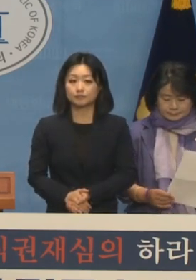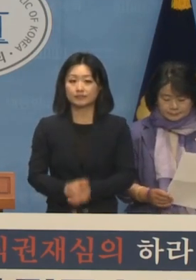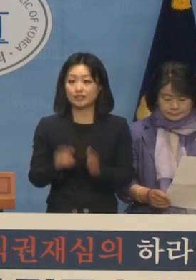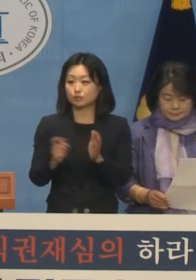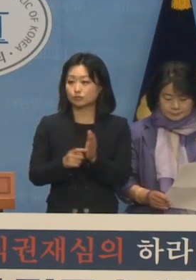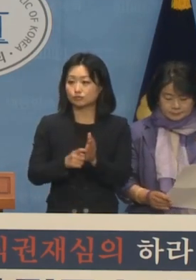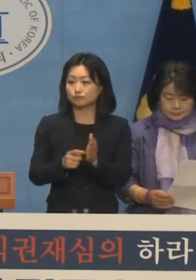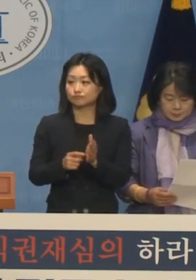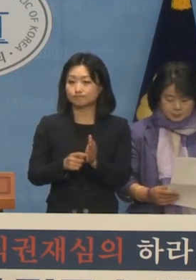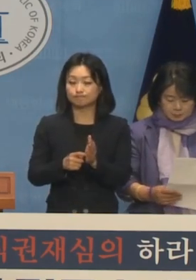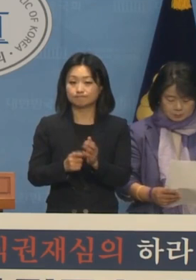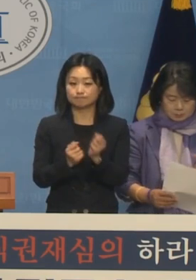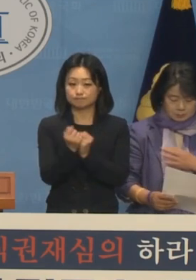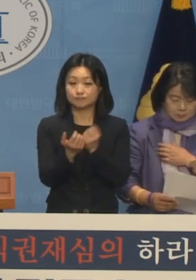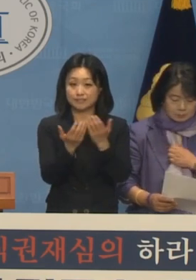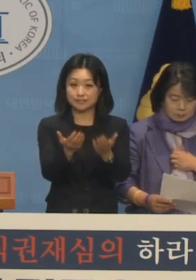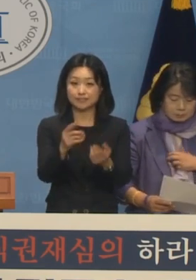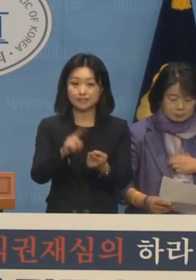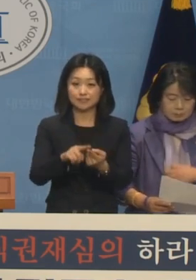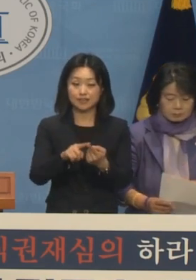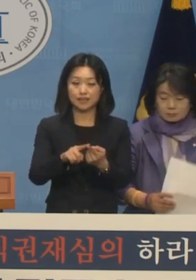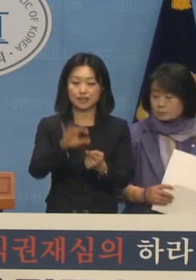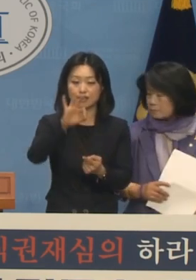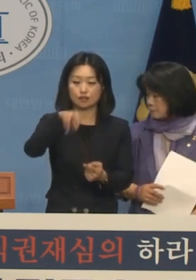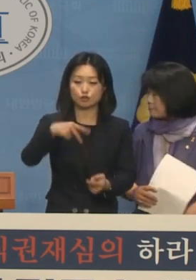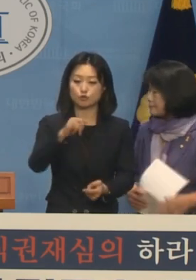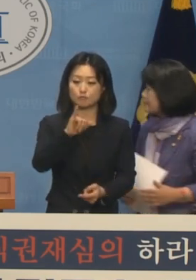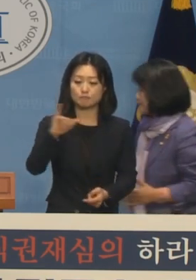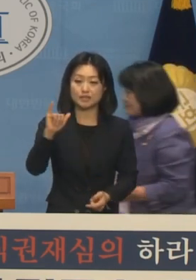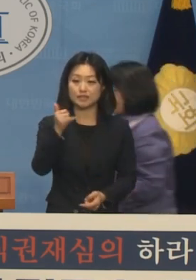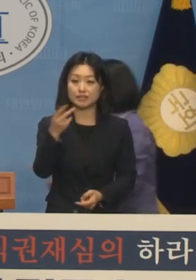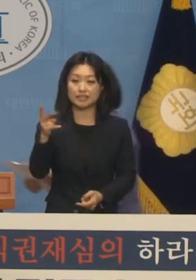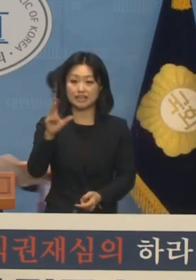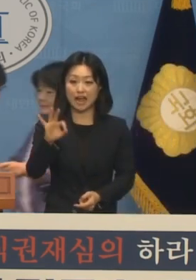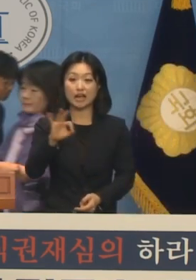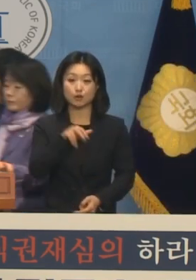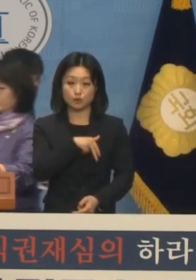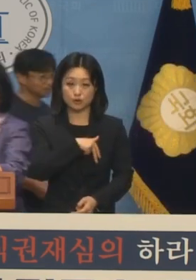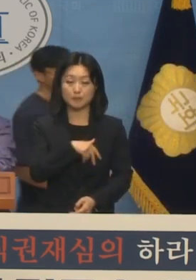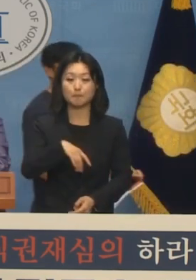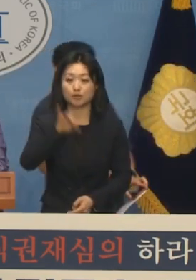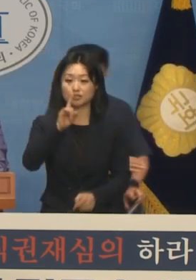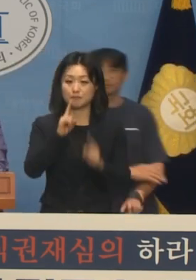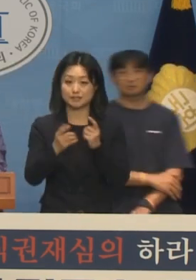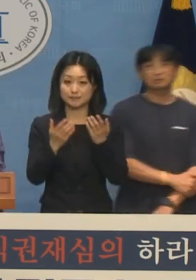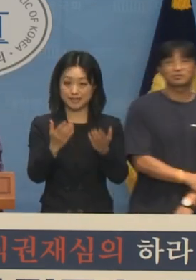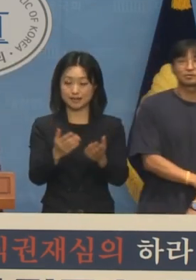촉구와 관련된 윤미향 의원님의 말씀을 들어보도록 하겠습니다.